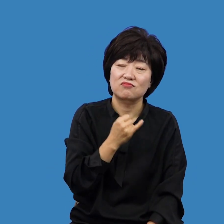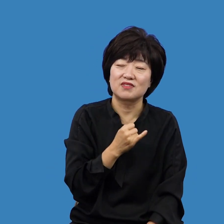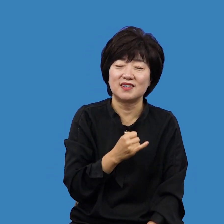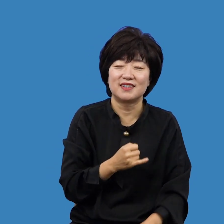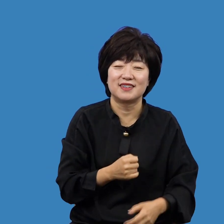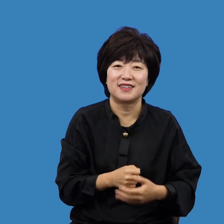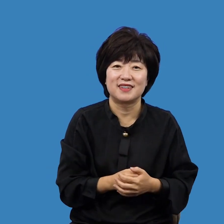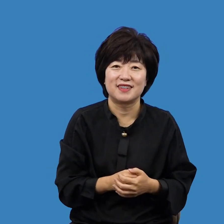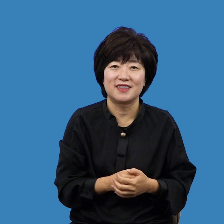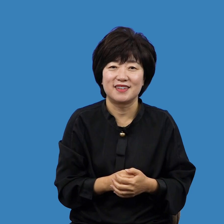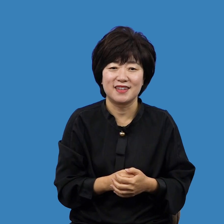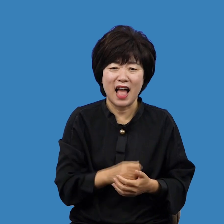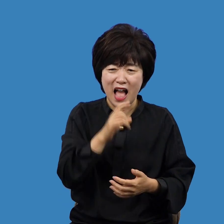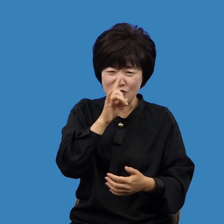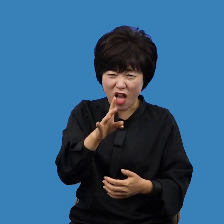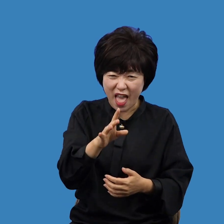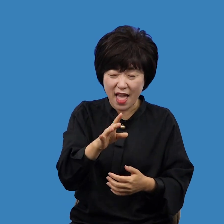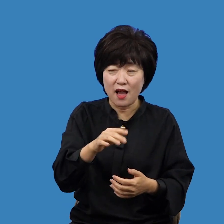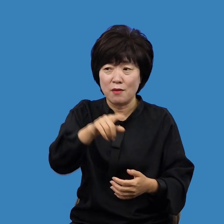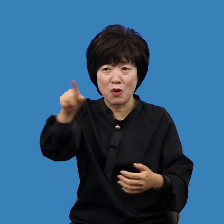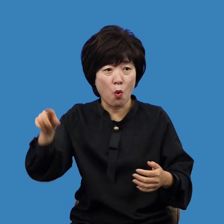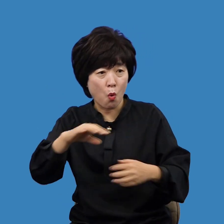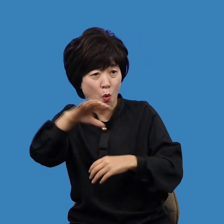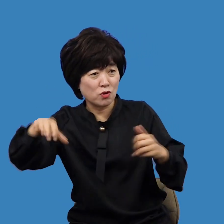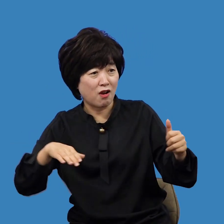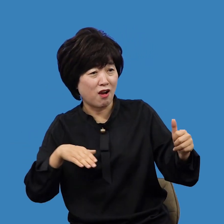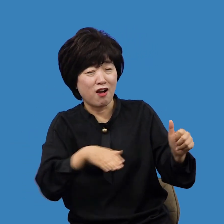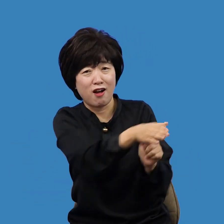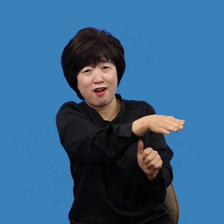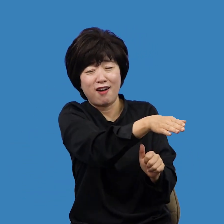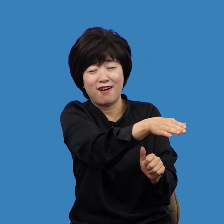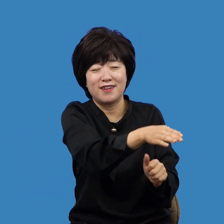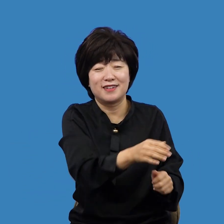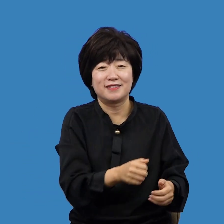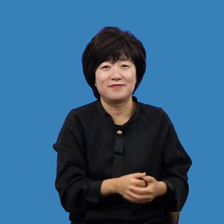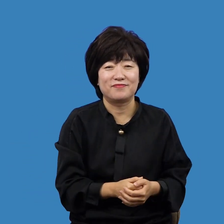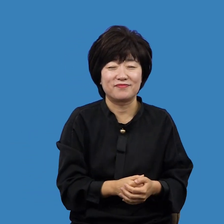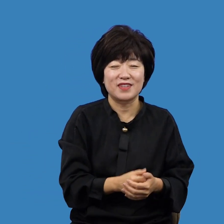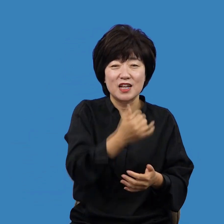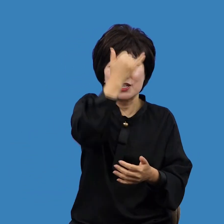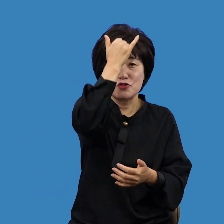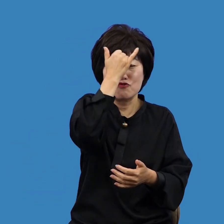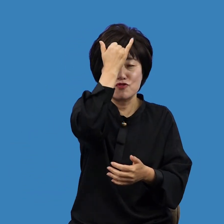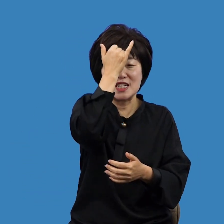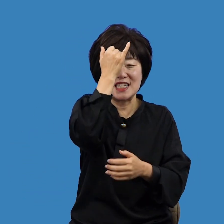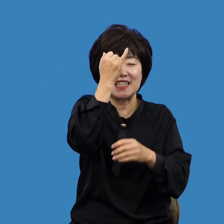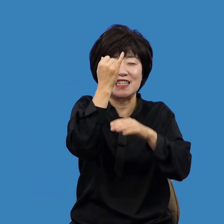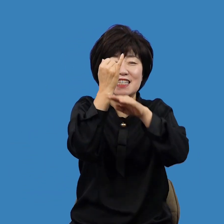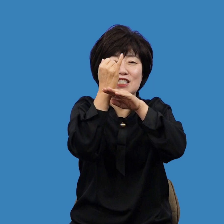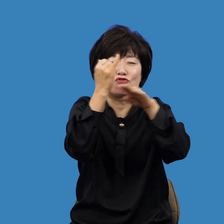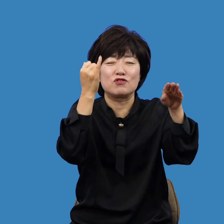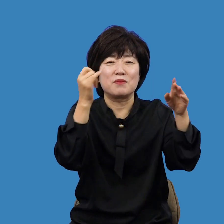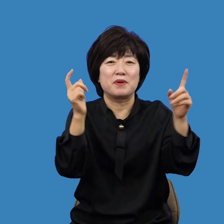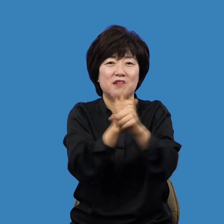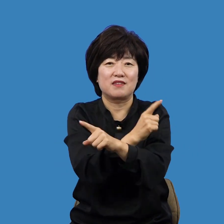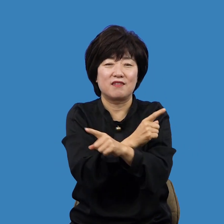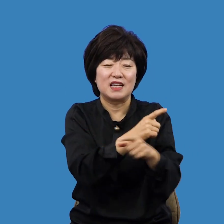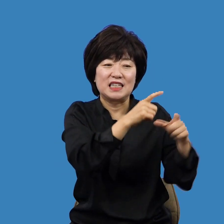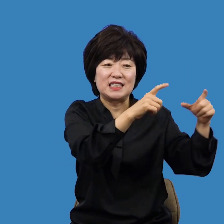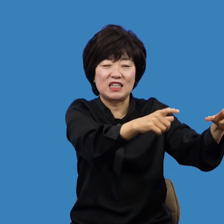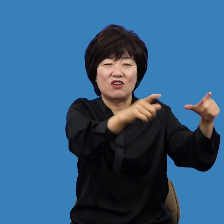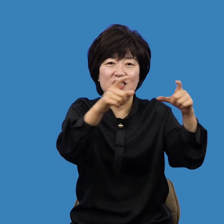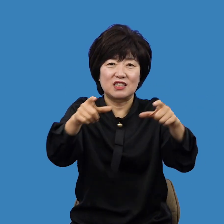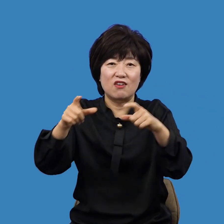그러지. 그러니까 이 윤리의 기준이 시간에 따라서 계속 바뀐단 말이에요. 시간뿐만이 아니라 지역에 따라서도